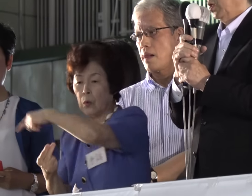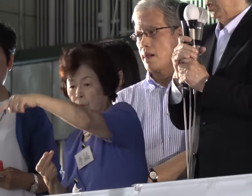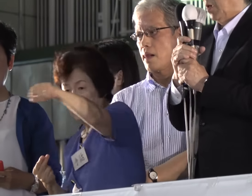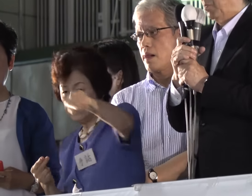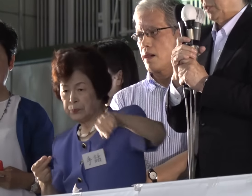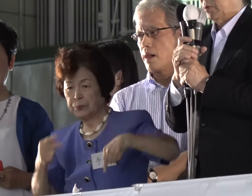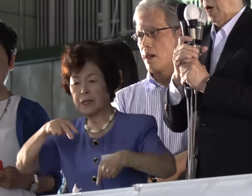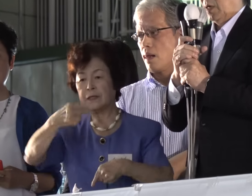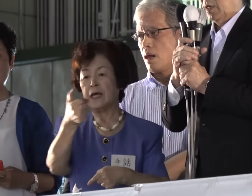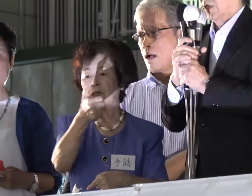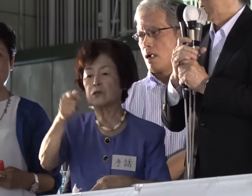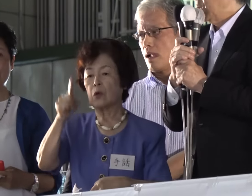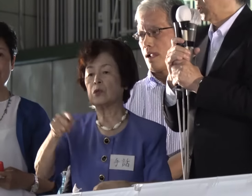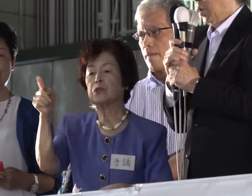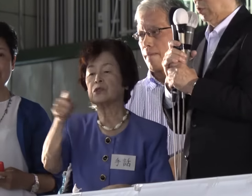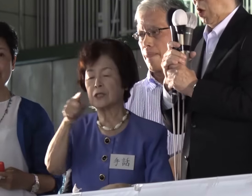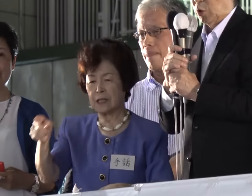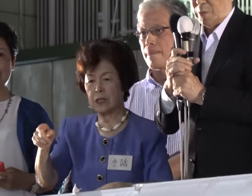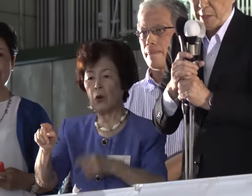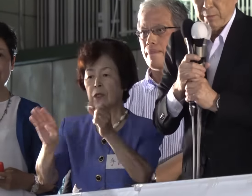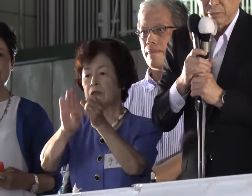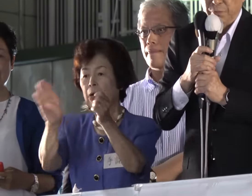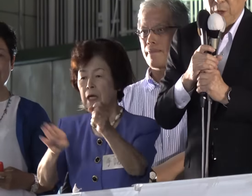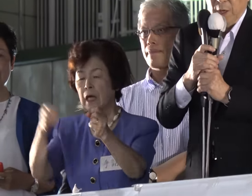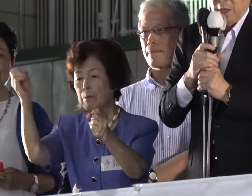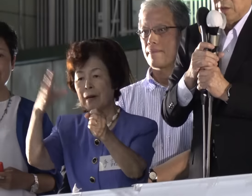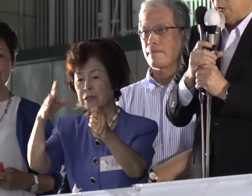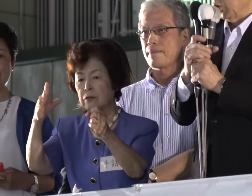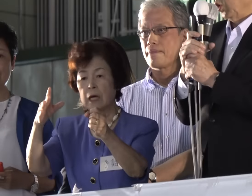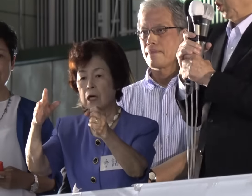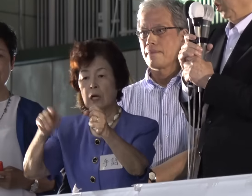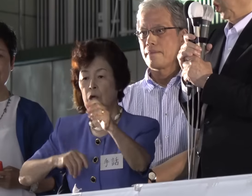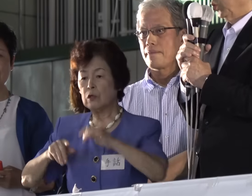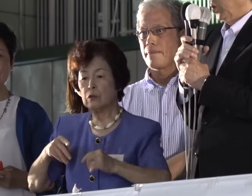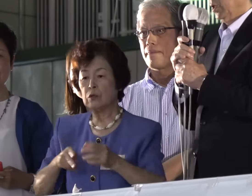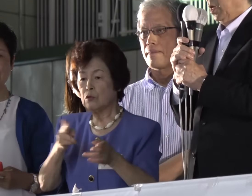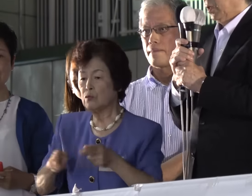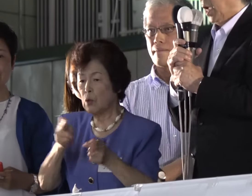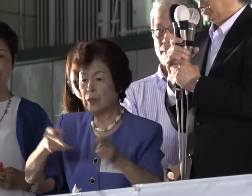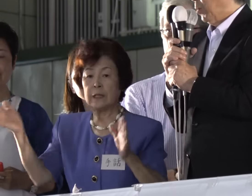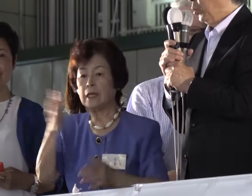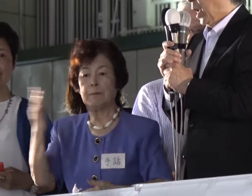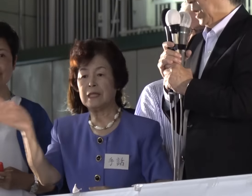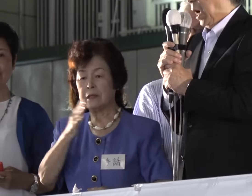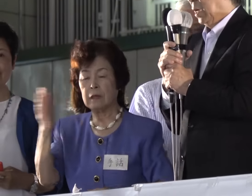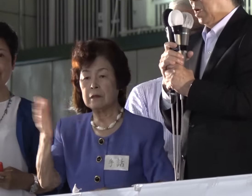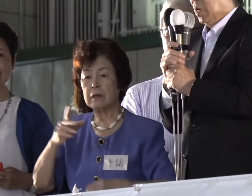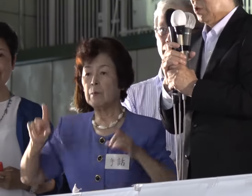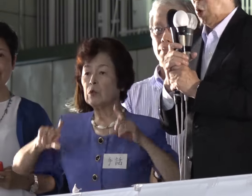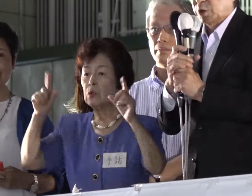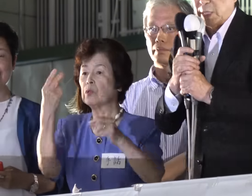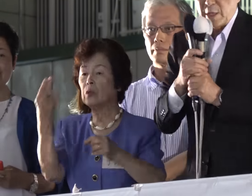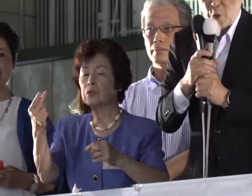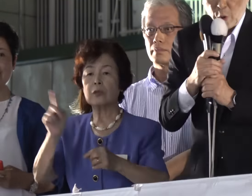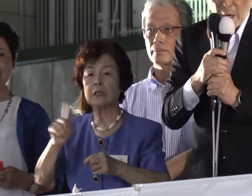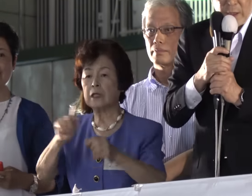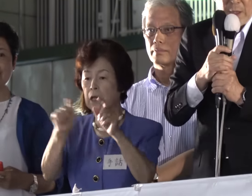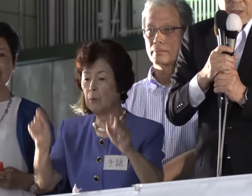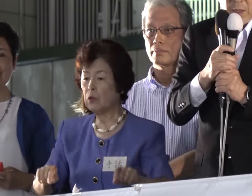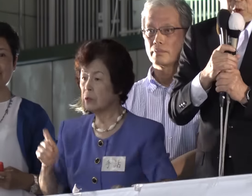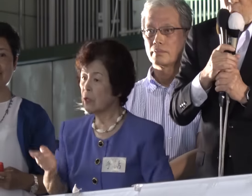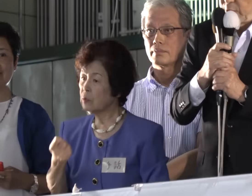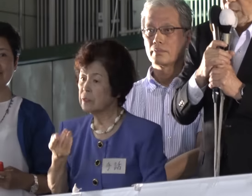の原発は現実には動いておりません。だけど東京都に何か問題が生じたでし